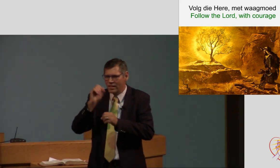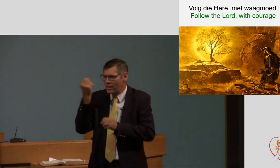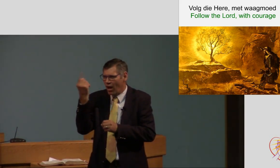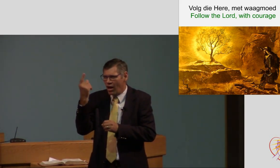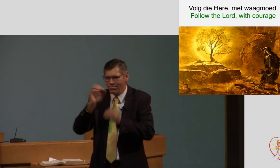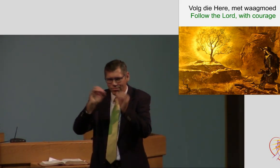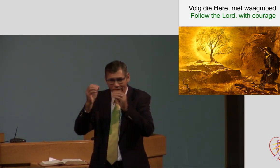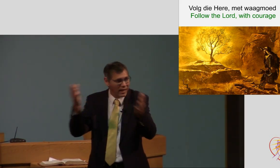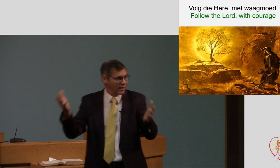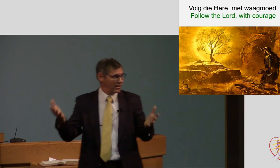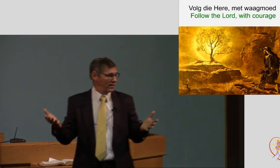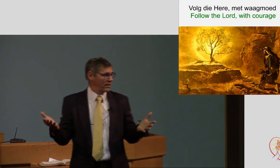Bestaan niks.